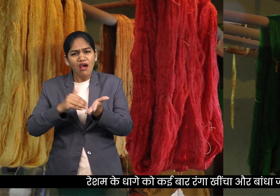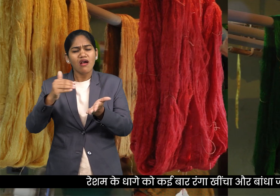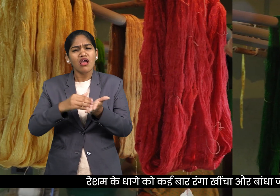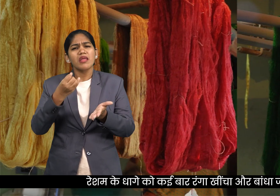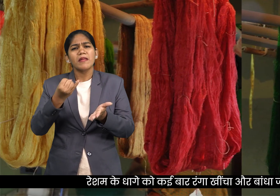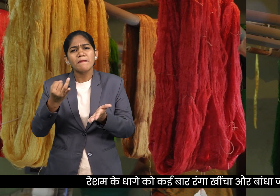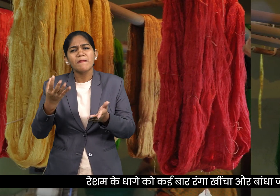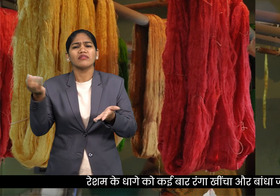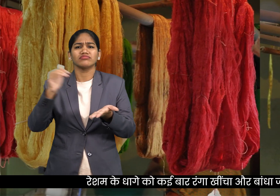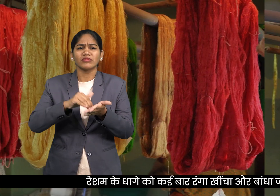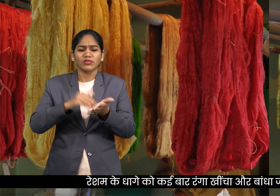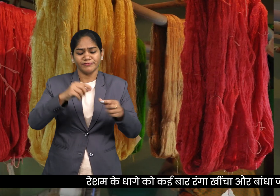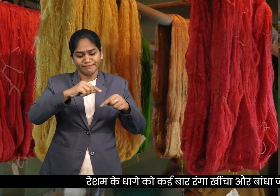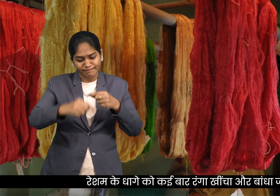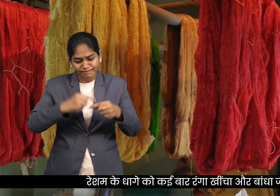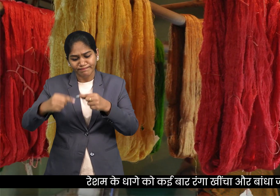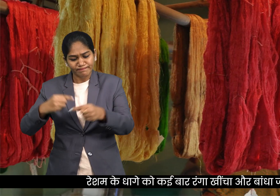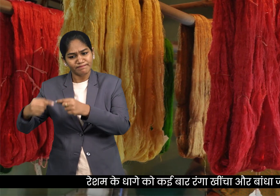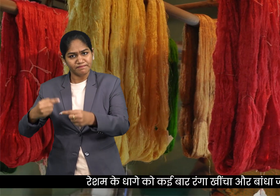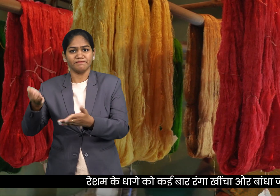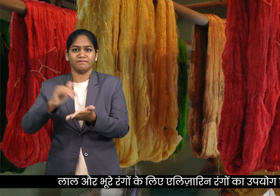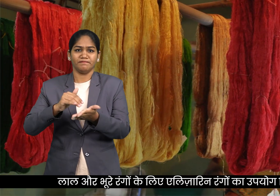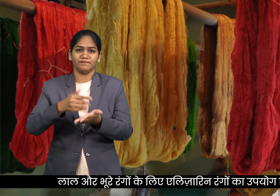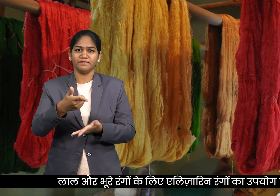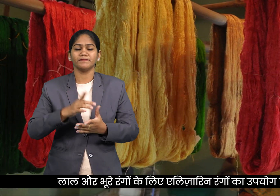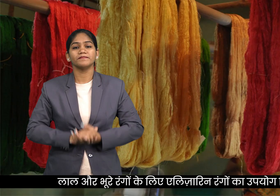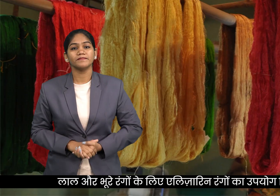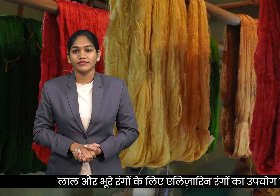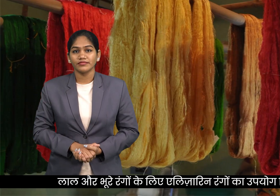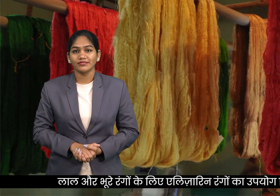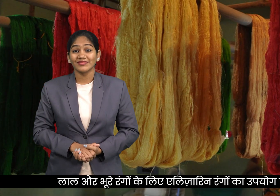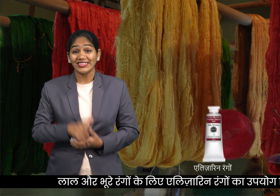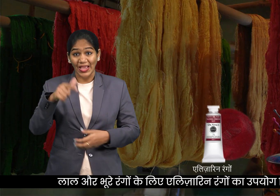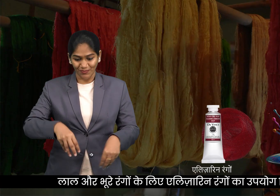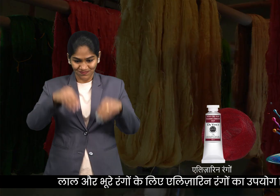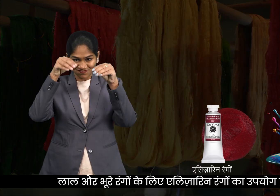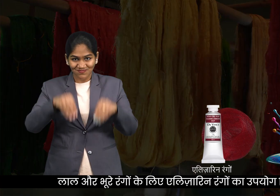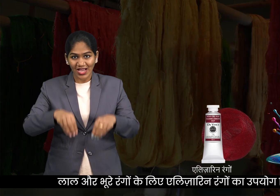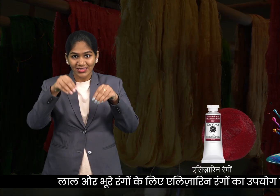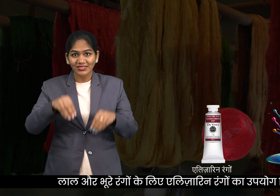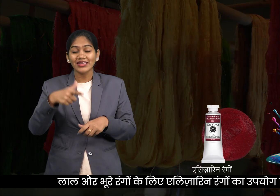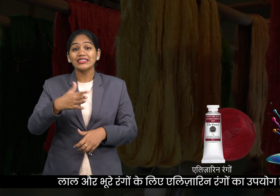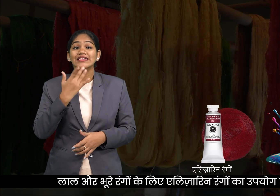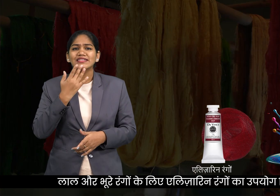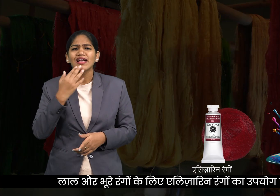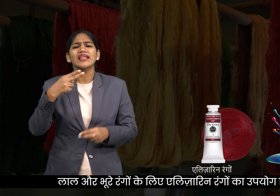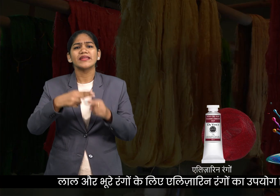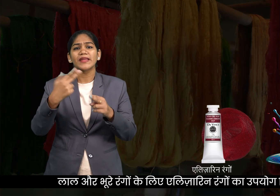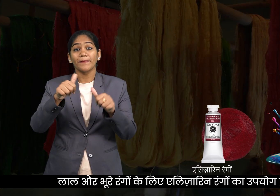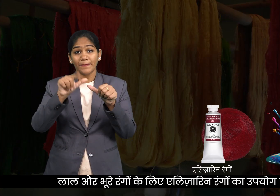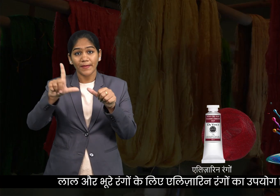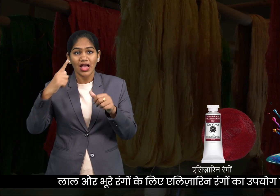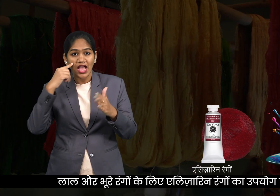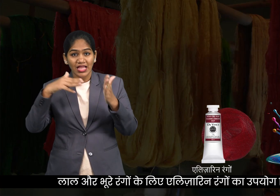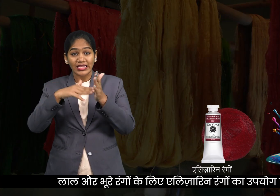रंगा, खींचा और बांधा जाता है। लाल और भूरे रंगों के लिए एलिजारिन रंगों का उपयोग